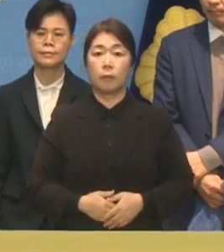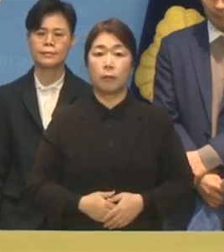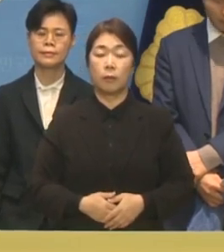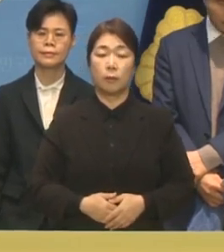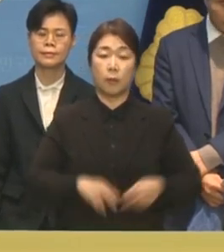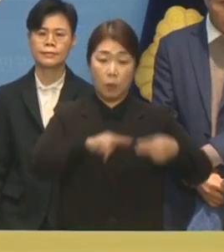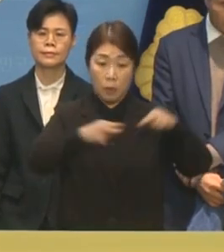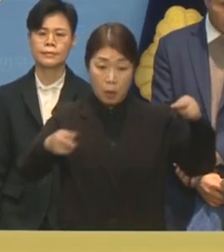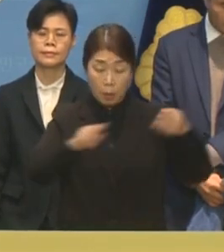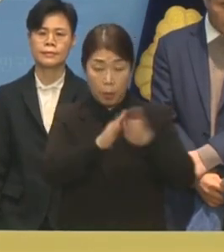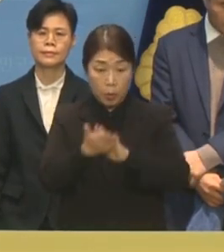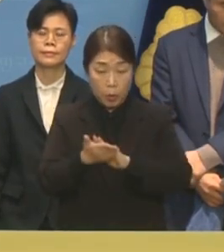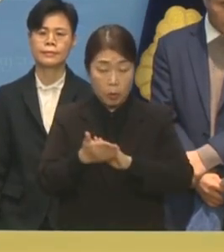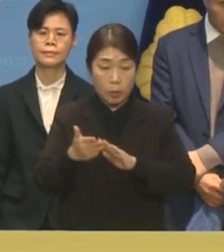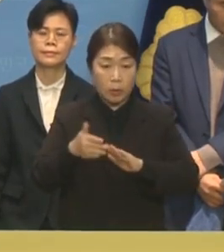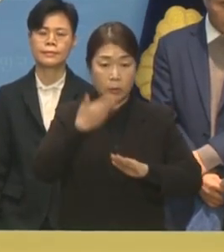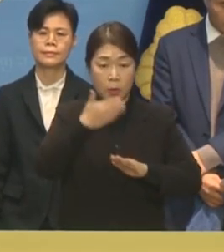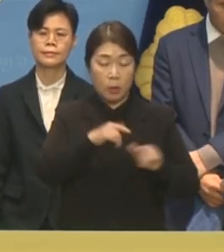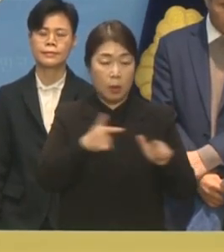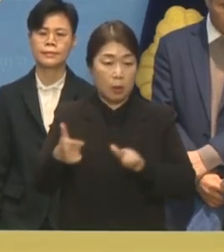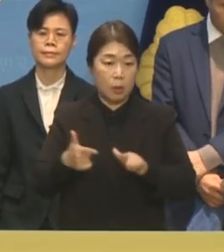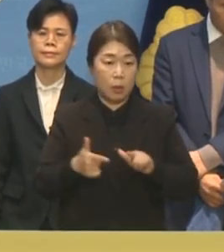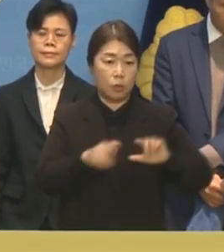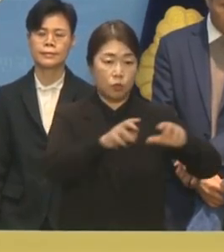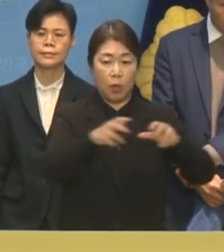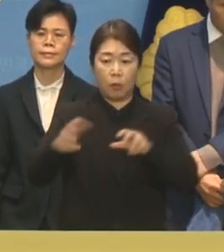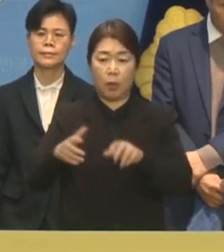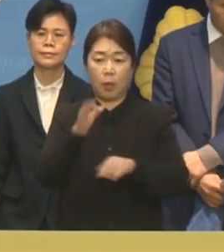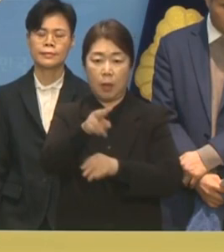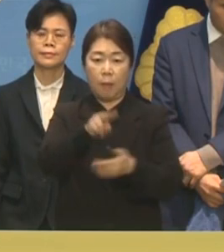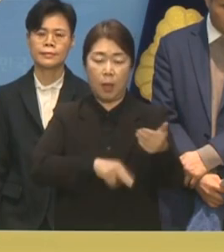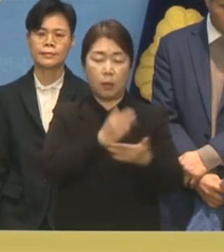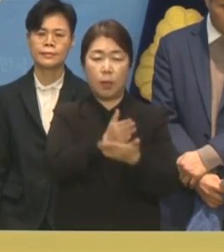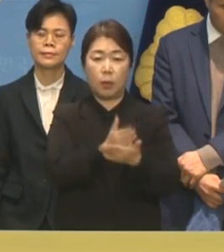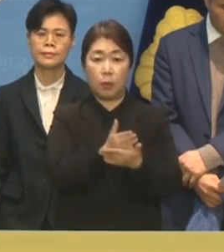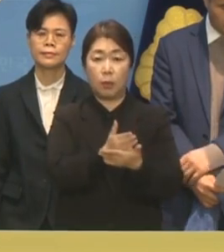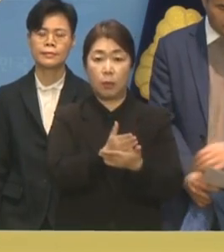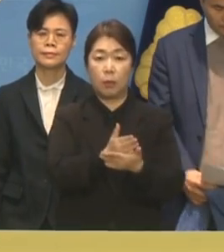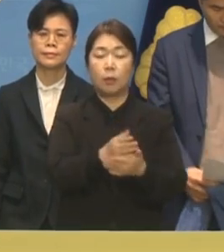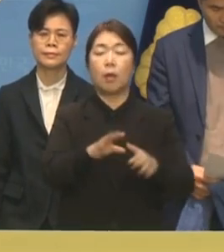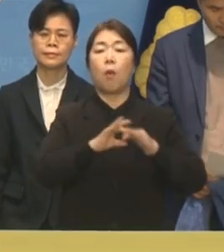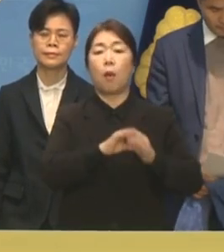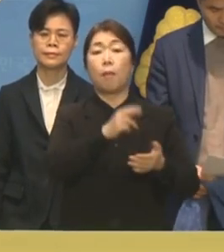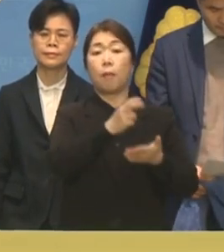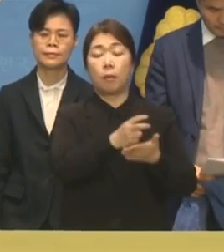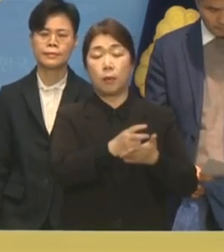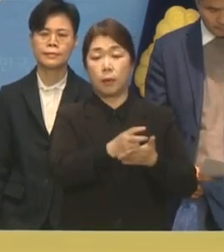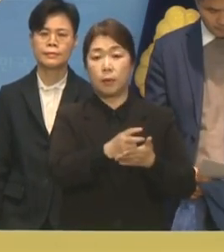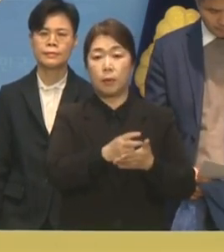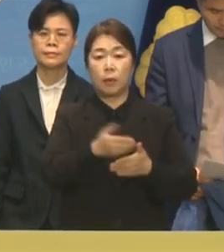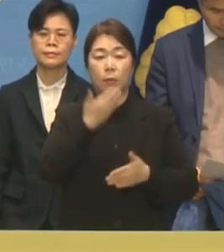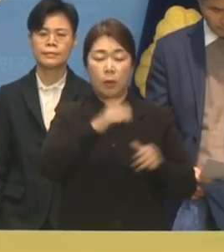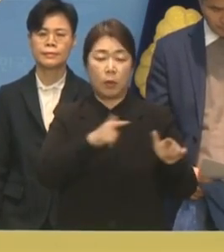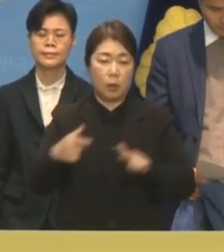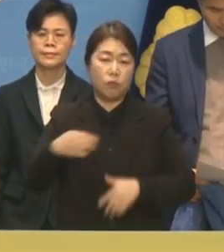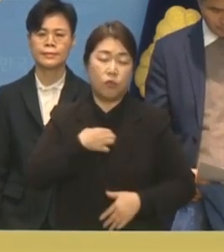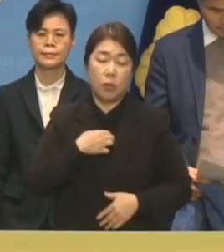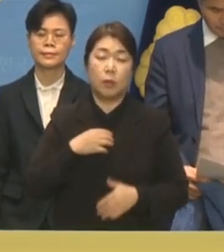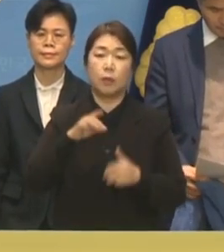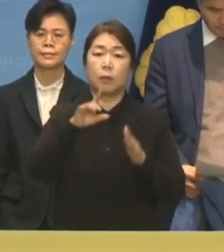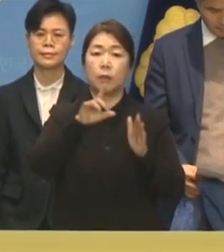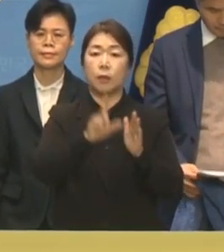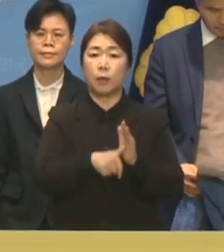유전자 변형 생물체의 국가 간 이동 등에 관한 법률, 이하 LMO법은 유례 없는 먹거리 위기